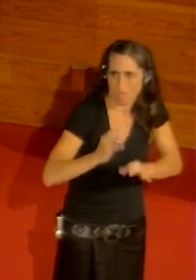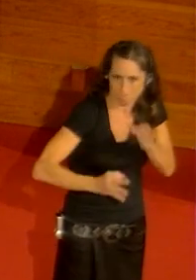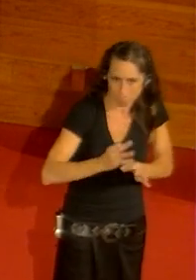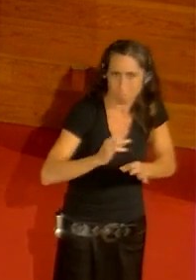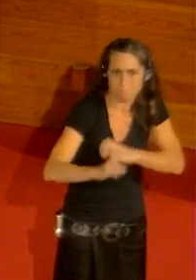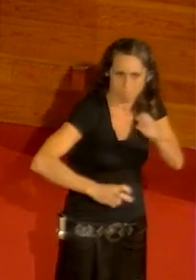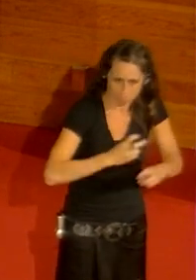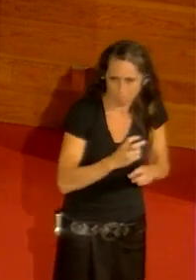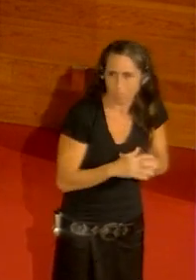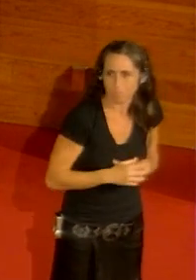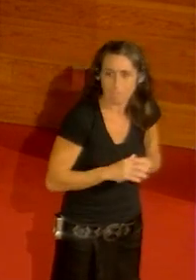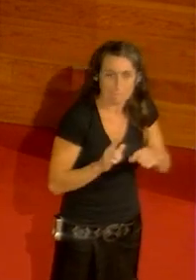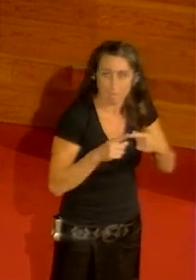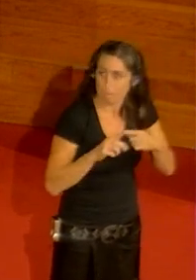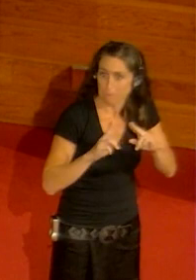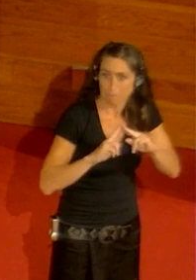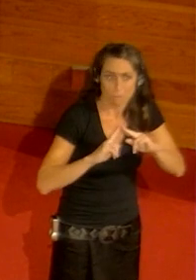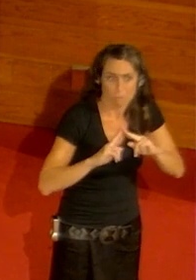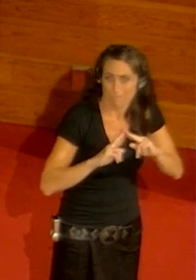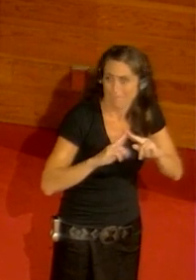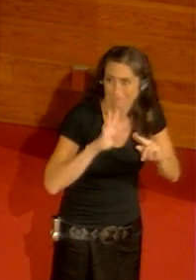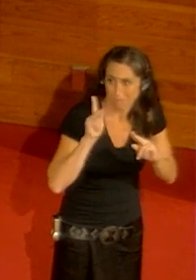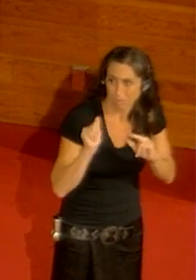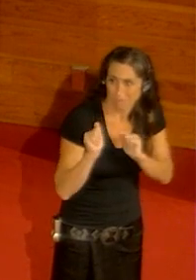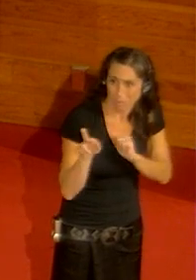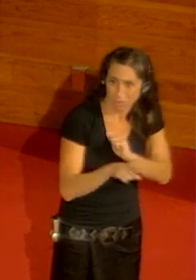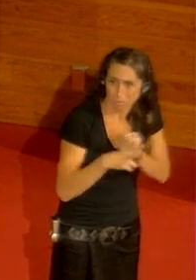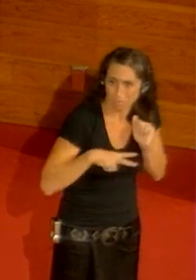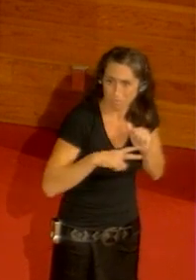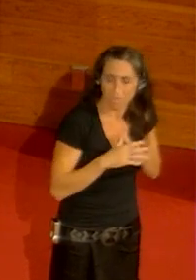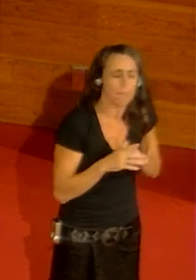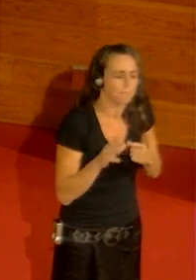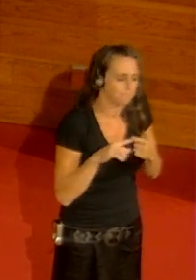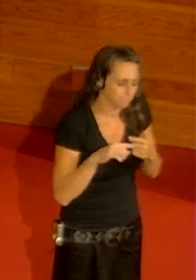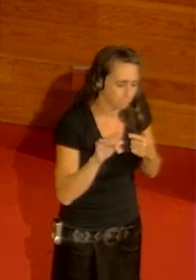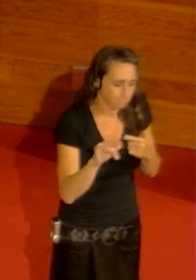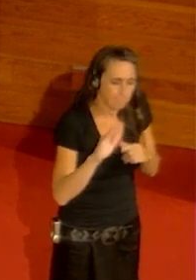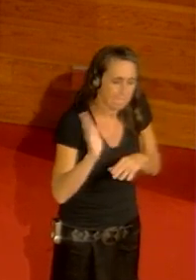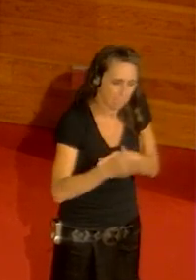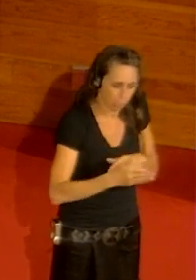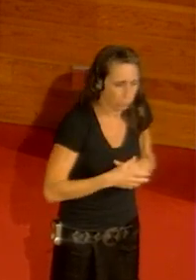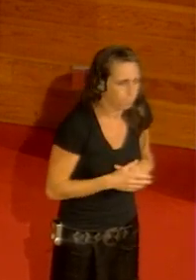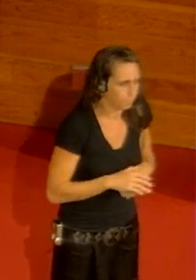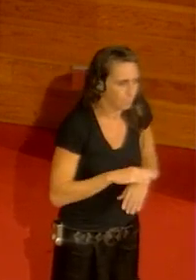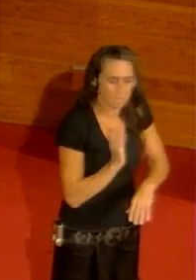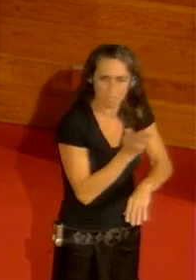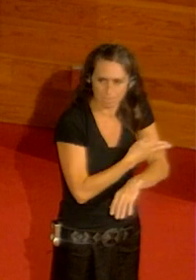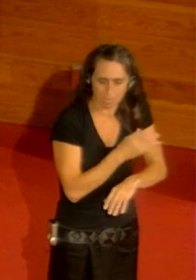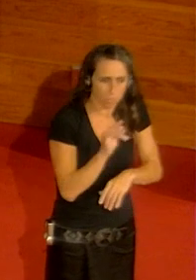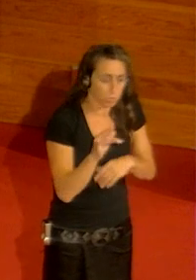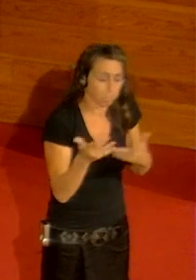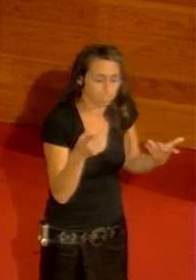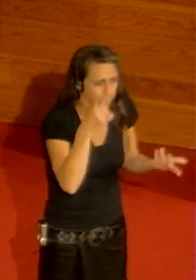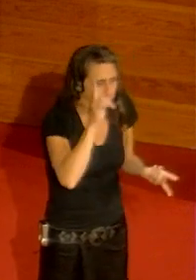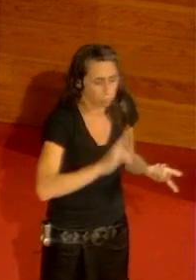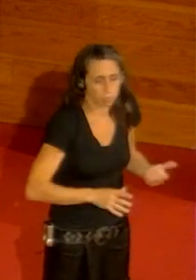y la primera pregunta ya se me ha olvidado si me la recuerdo a las sanciones Pues no lo sé